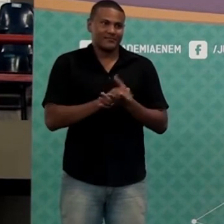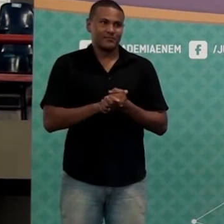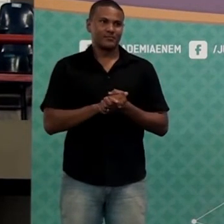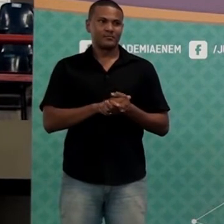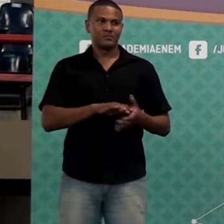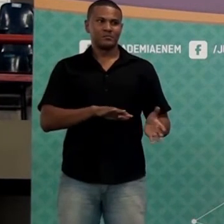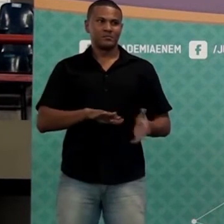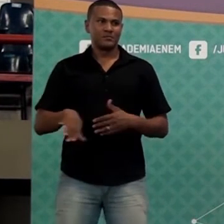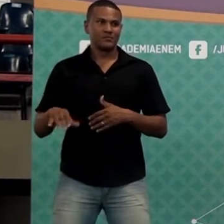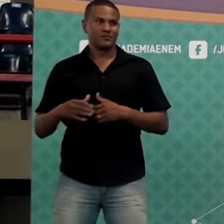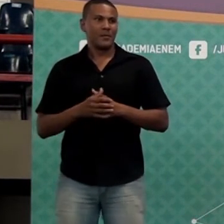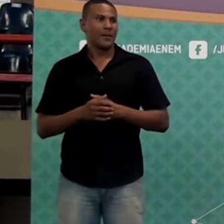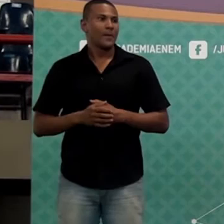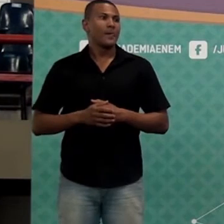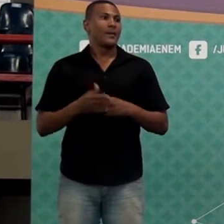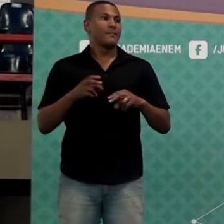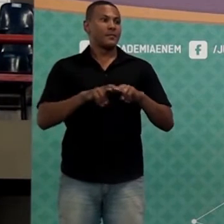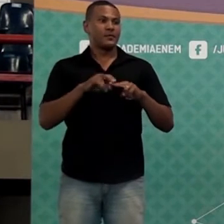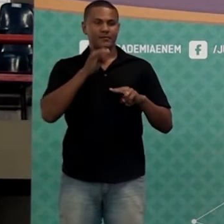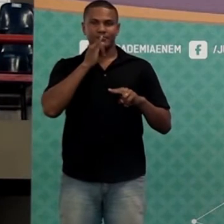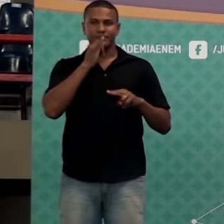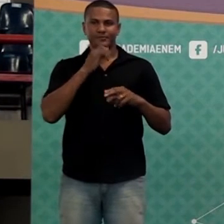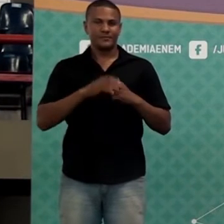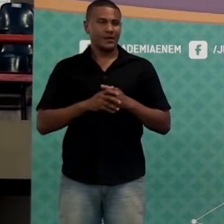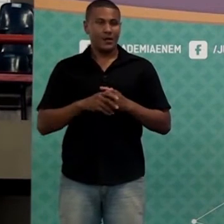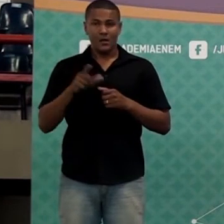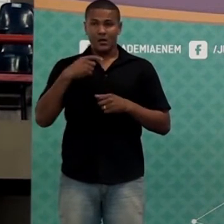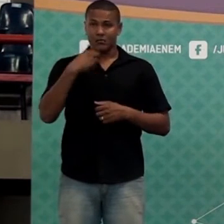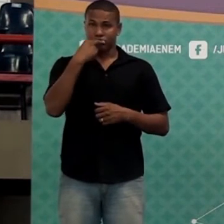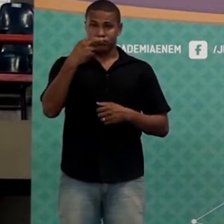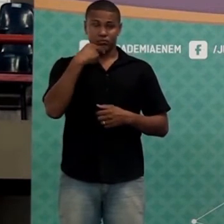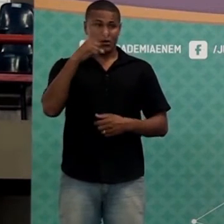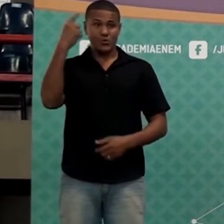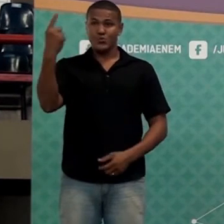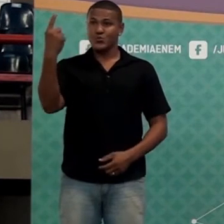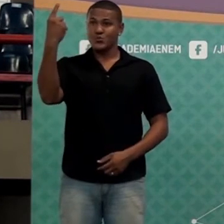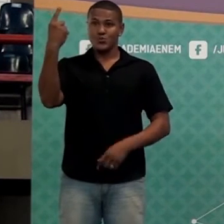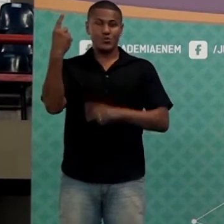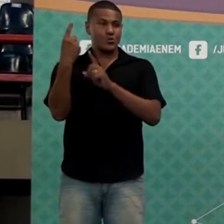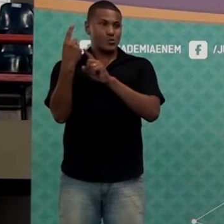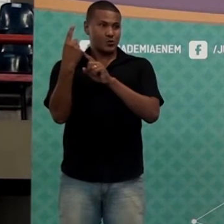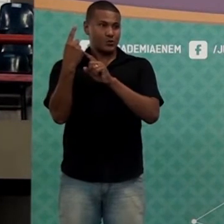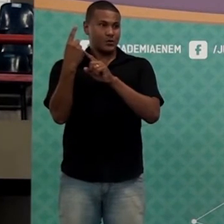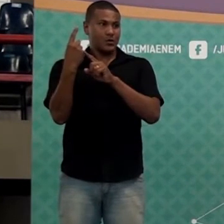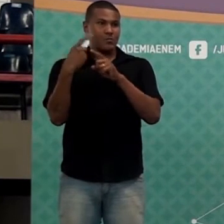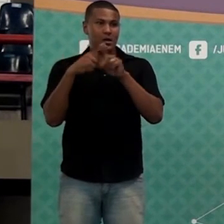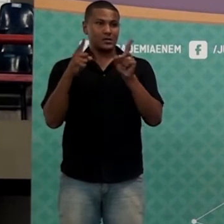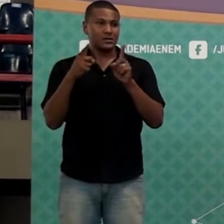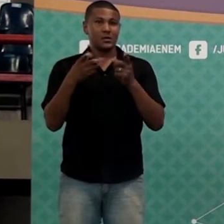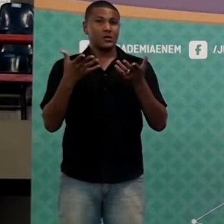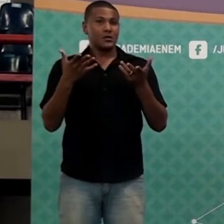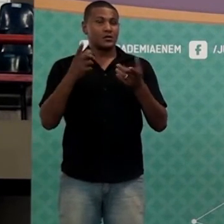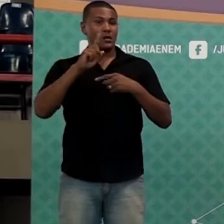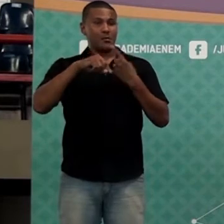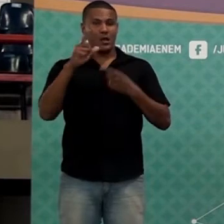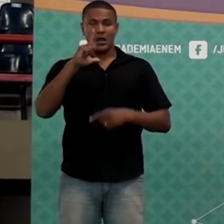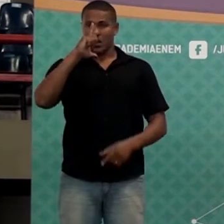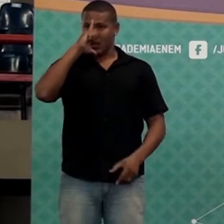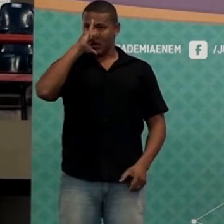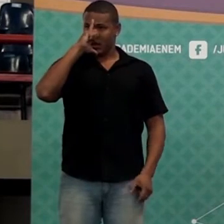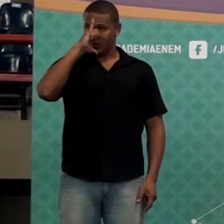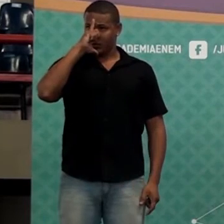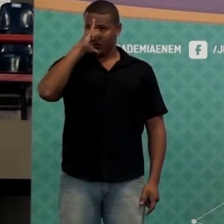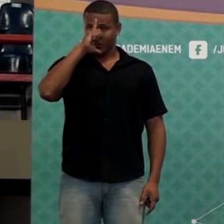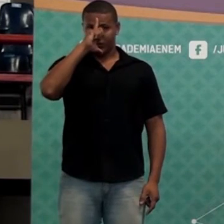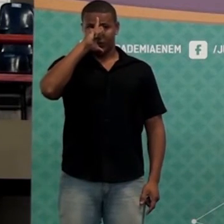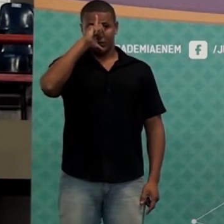não, professor? Não, antes predominava uma língua só, da época do Império Romano, chamada latim. Só